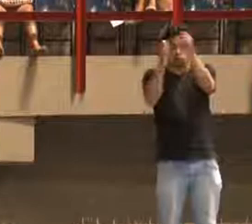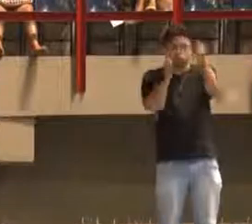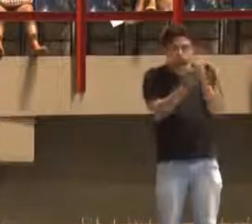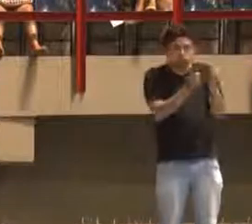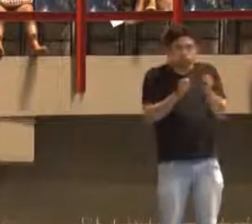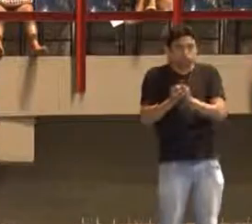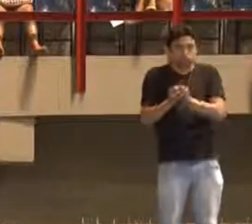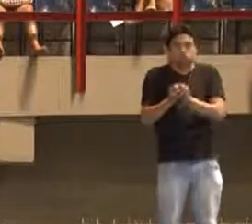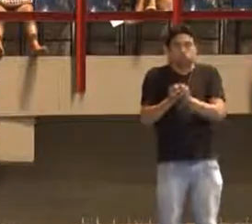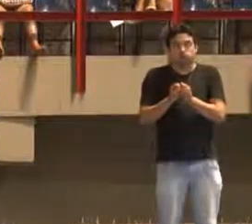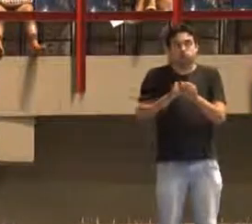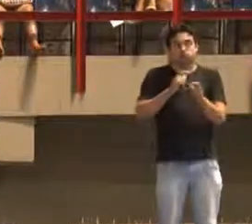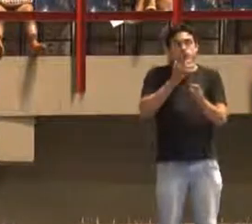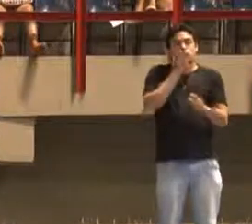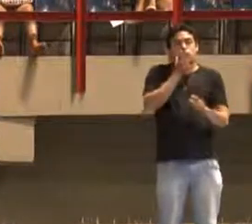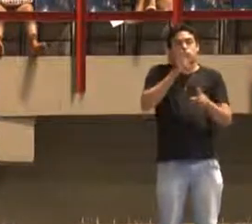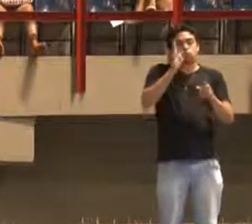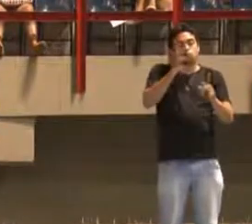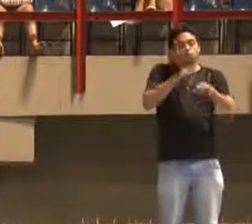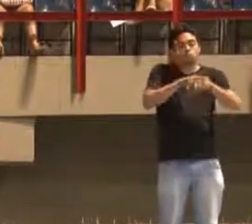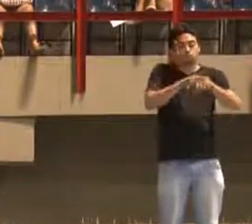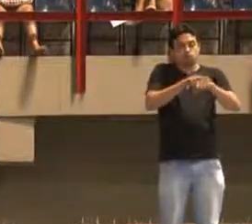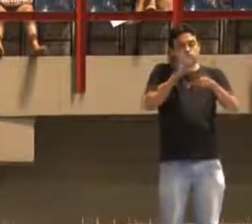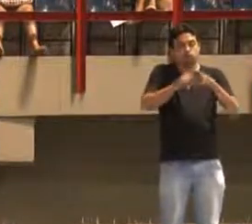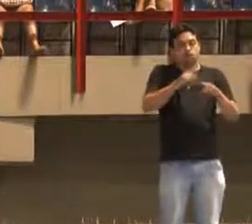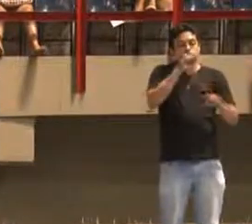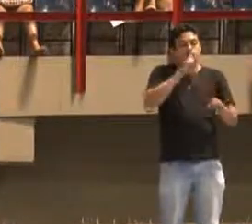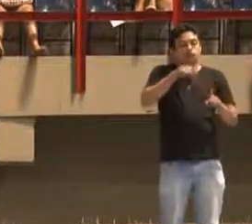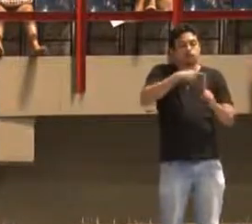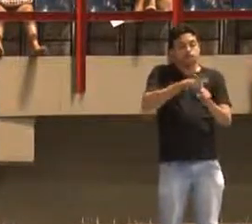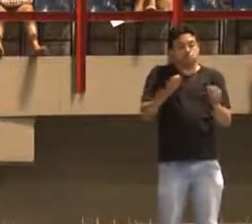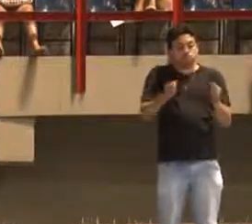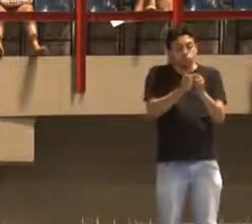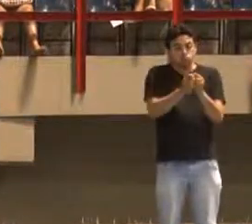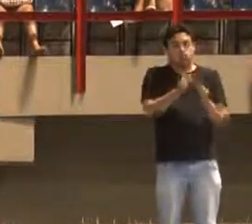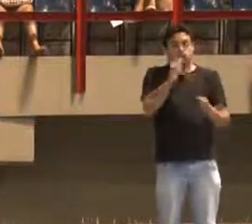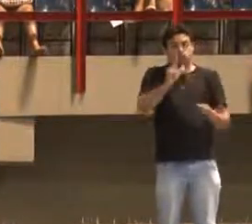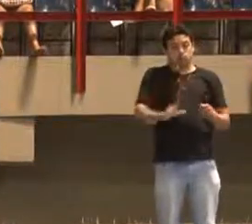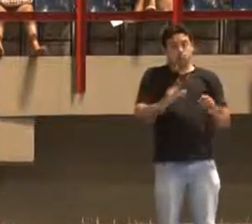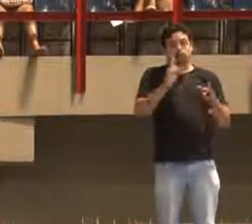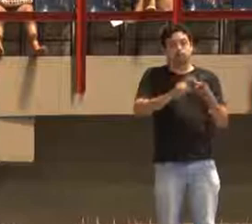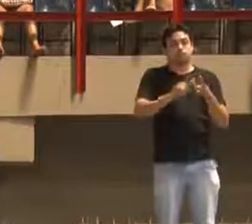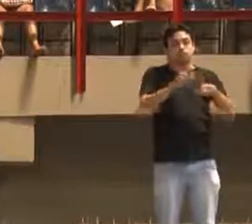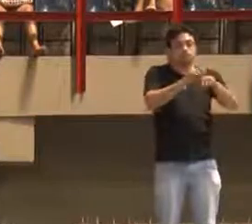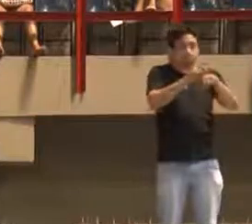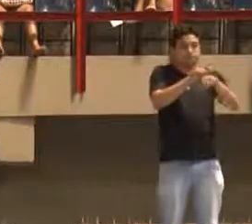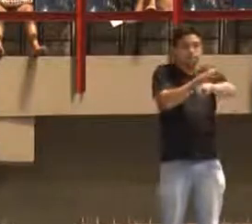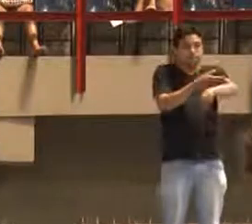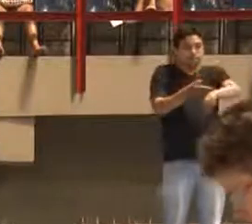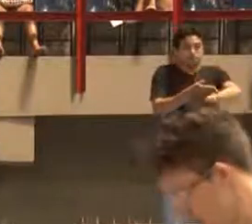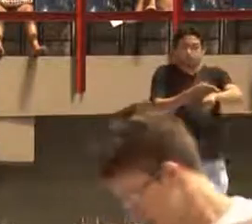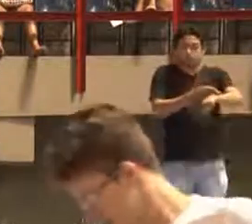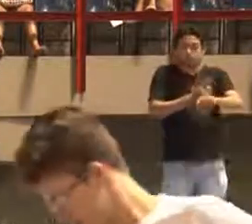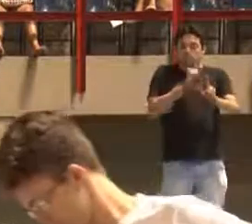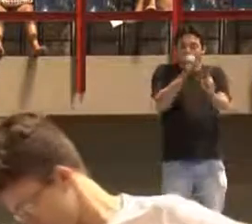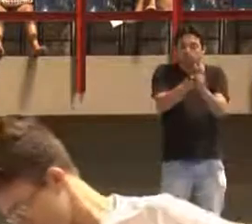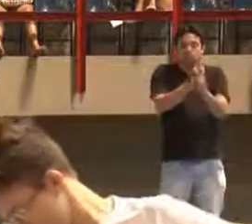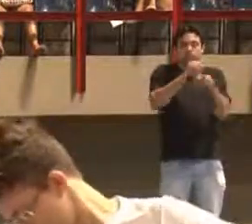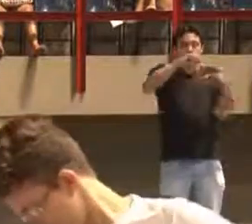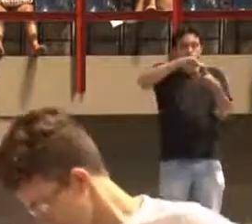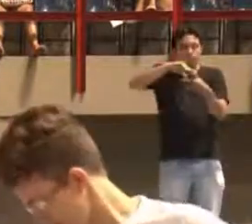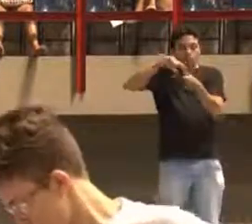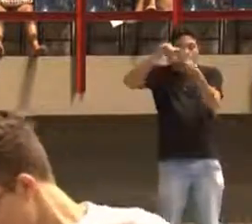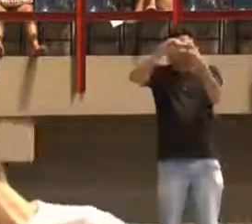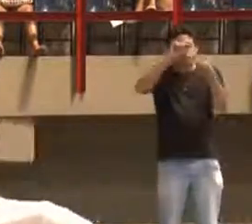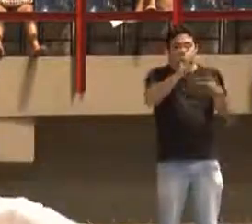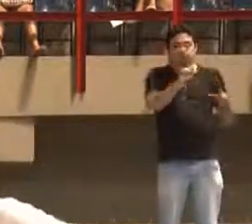identificar cores secundárias, como é o verde, que é o amarelo combinado com o azul. O preto e o branco são identificados por pequenos quadrados.